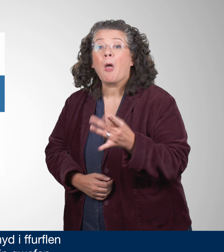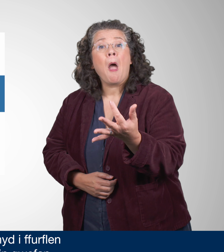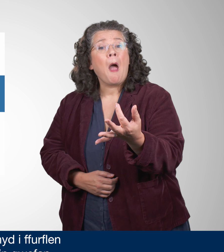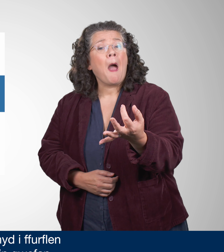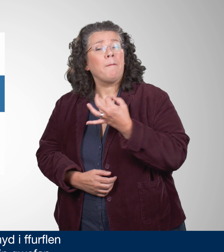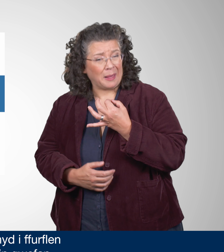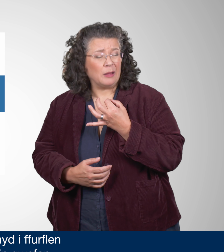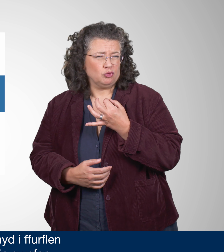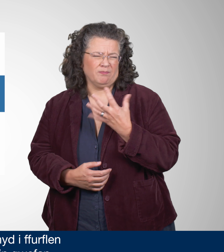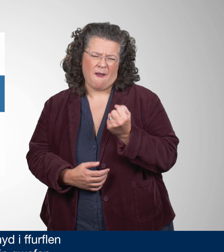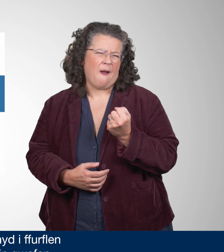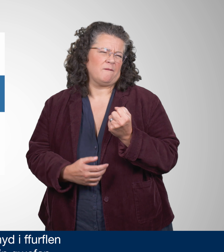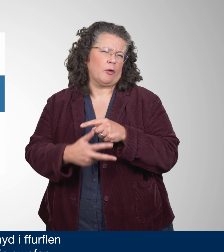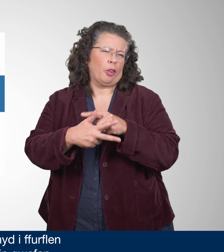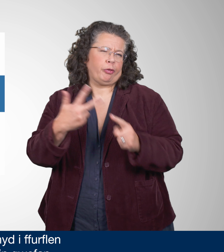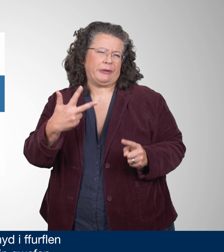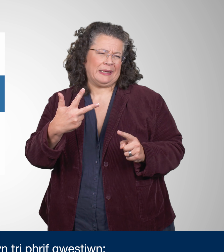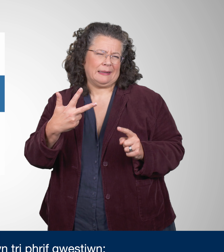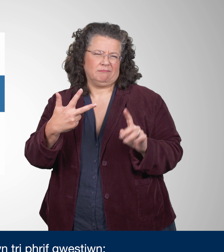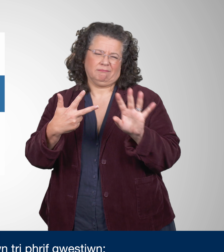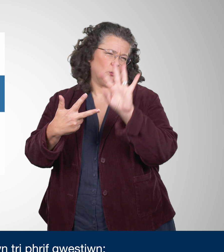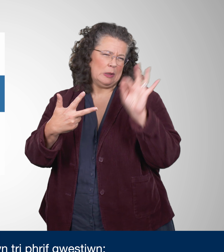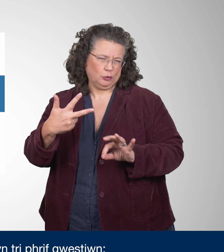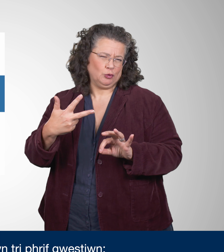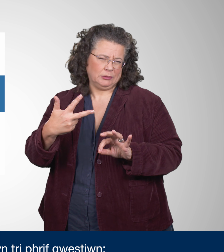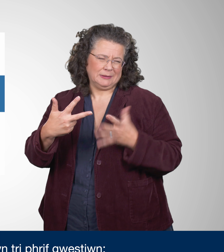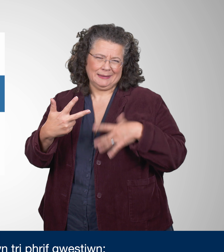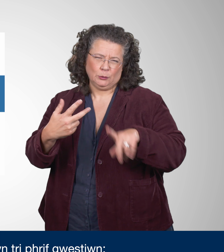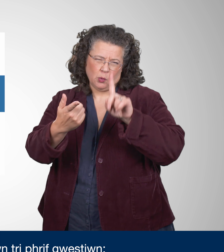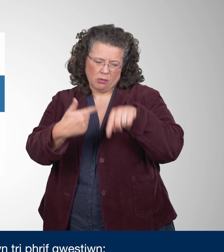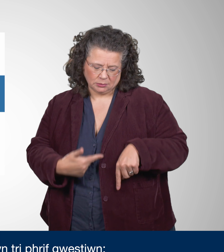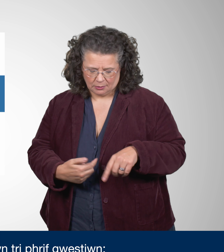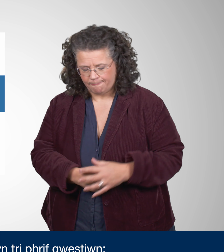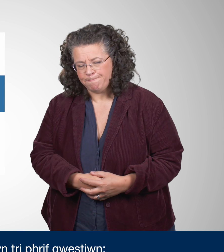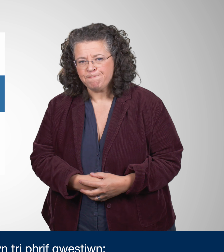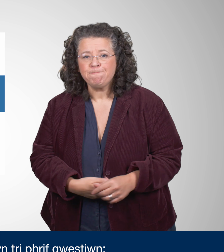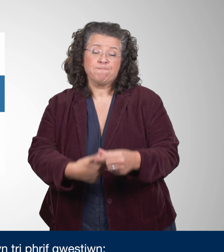Mae'r ffurflen hon yn gofyn 3 phrif gwestiwn.